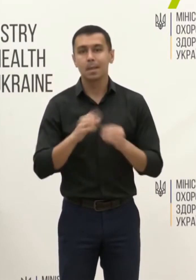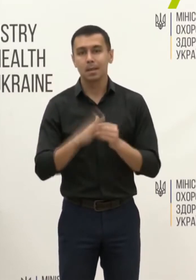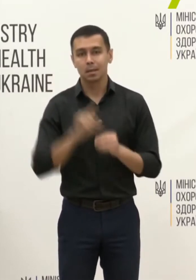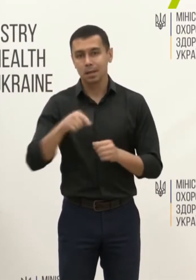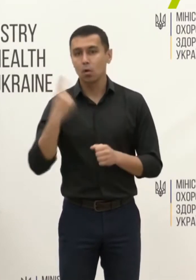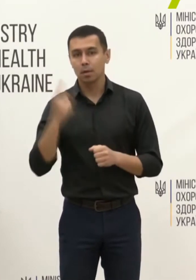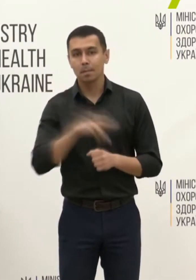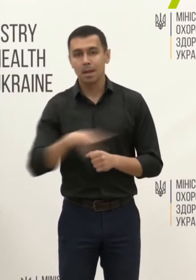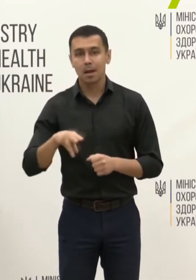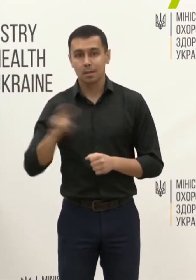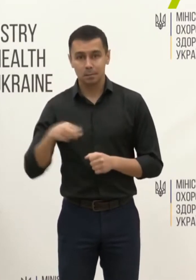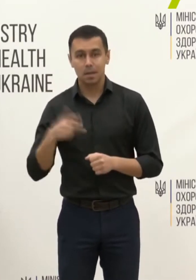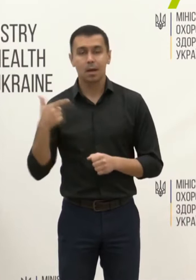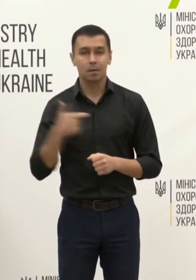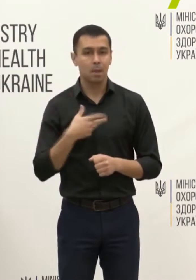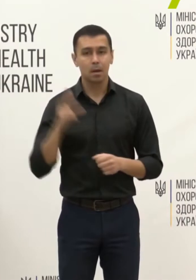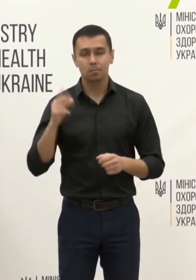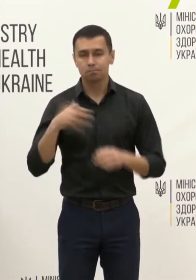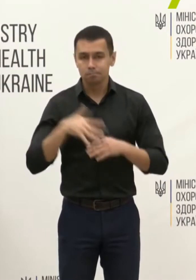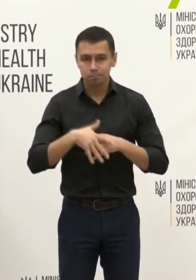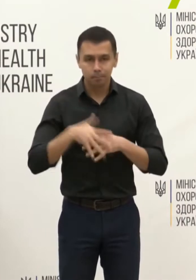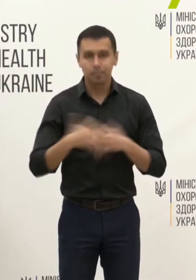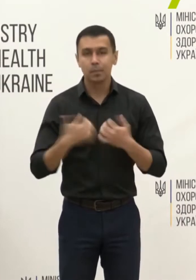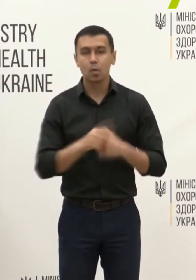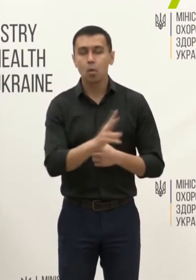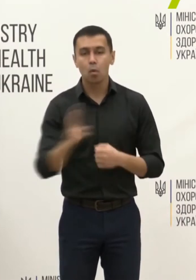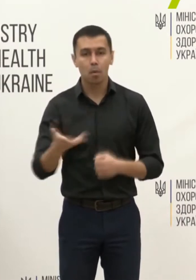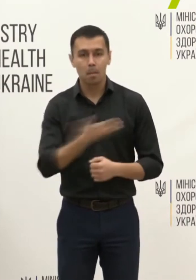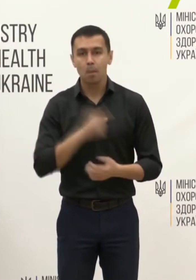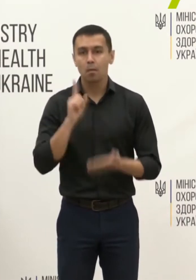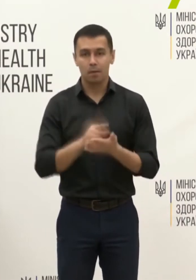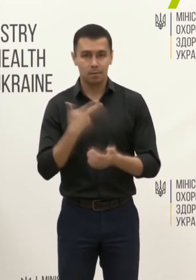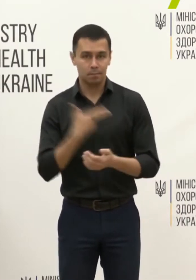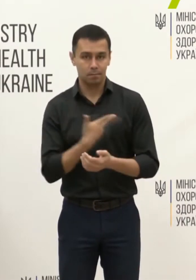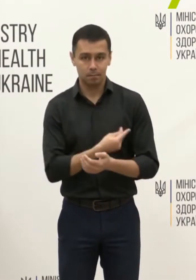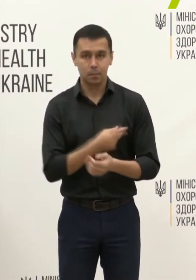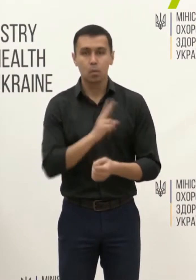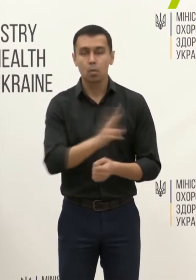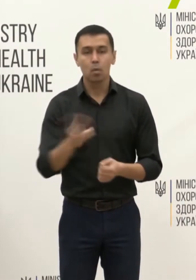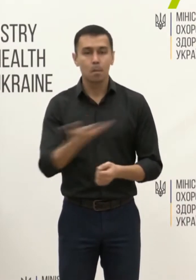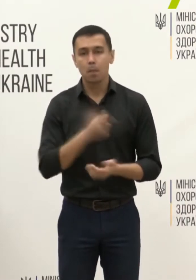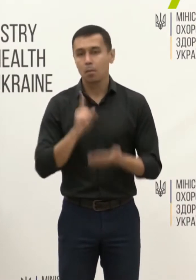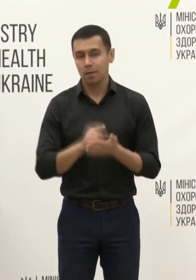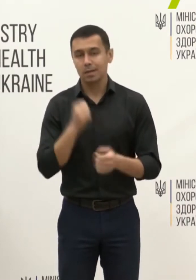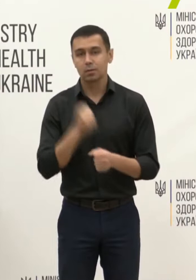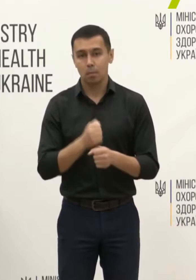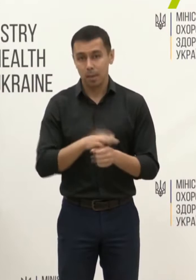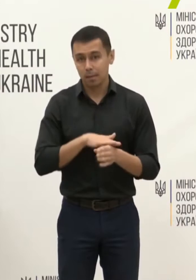15,1 мільярд гривень. Ми розрахували, кого саме ми повинні вакцинувати, кому ми повинні